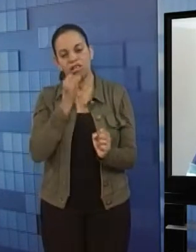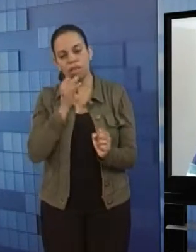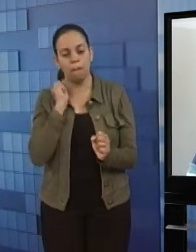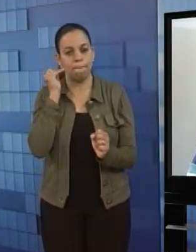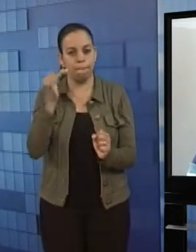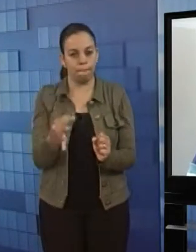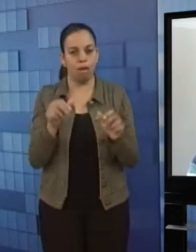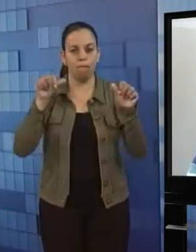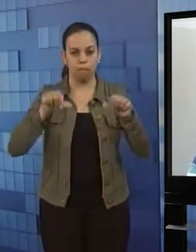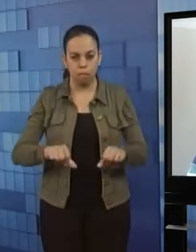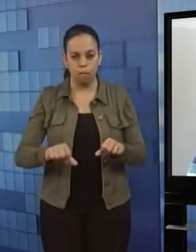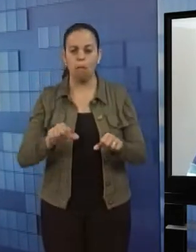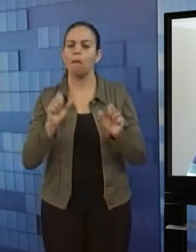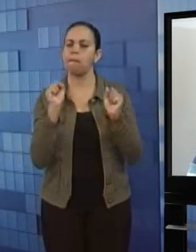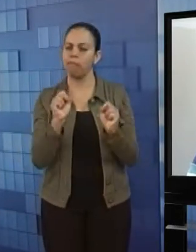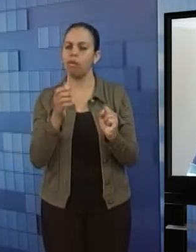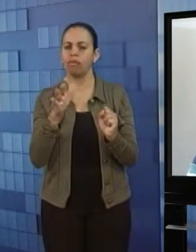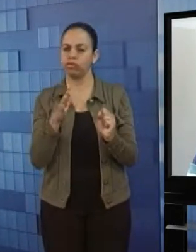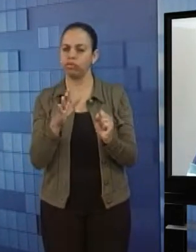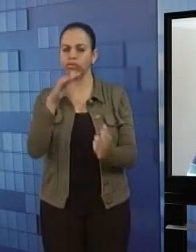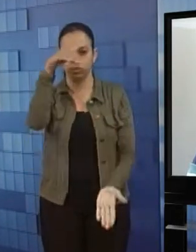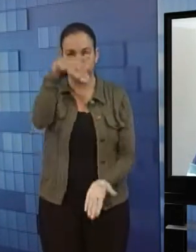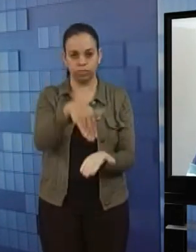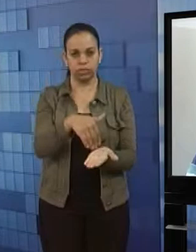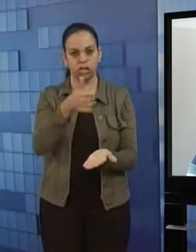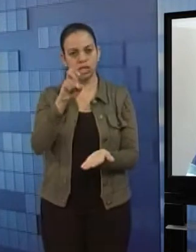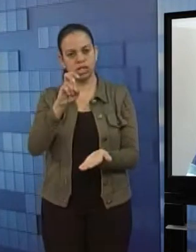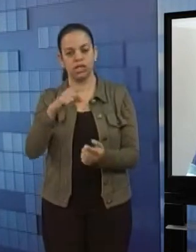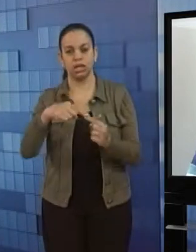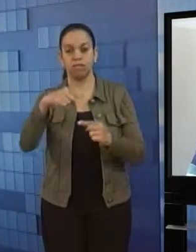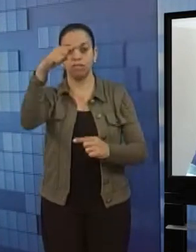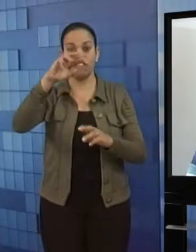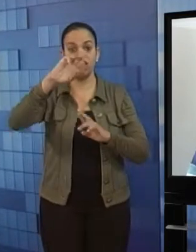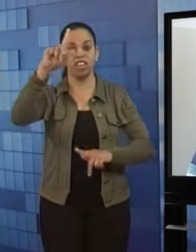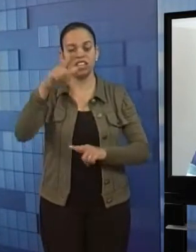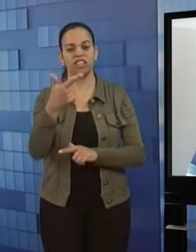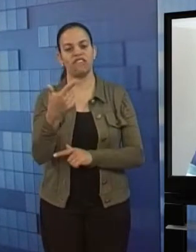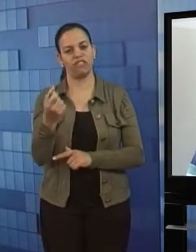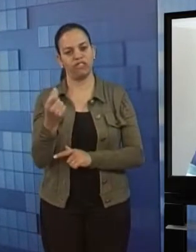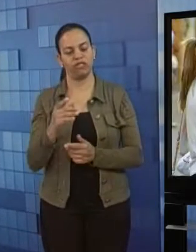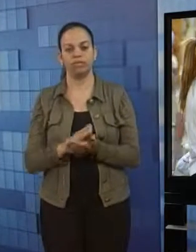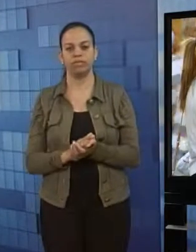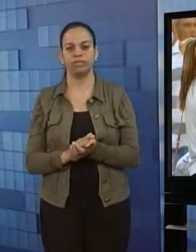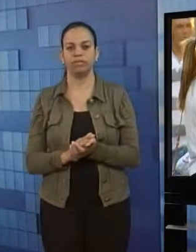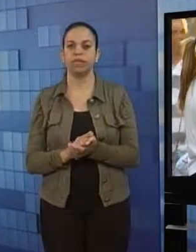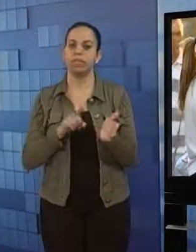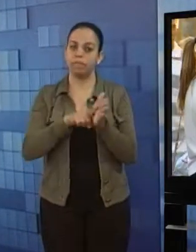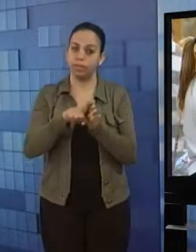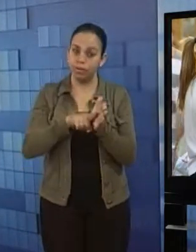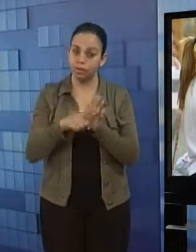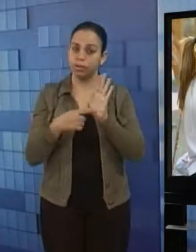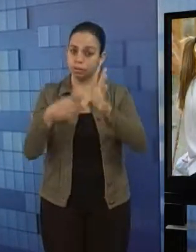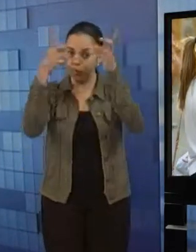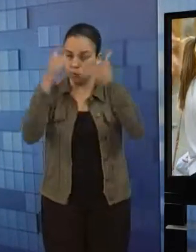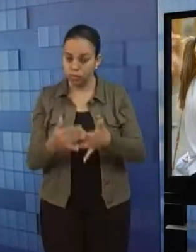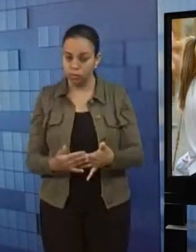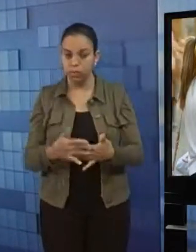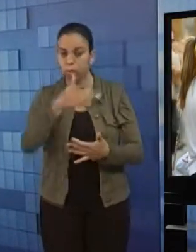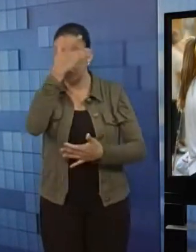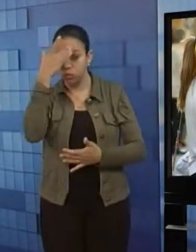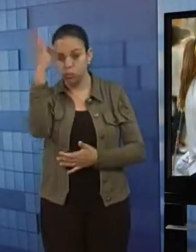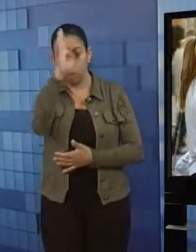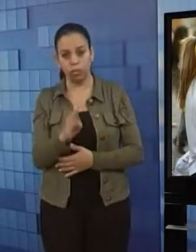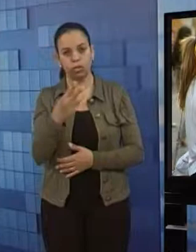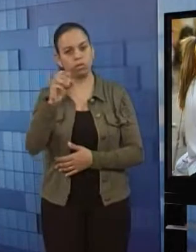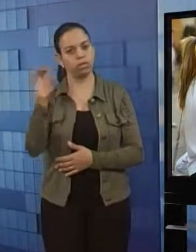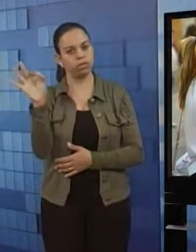é mais ou menos de madrugada, chega a 15 graus, então dá uns 20 graus de diferença. Segundo pesquisas, cerca de 30%